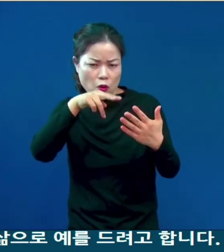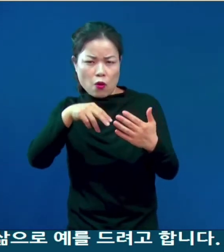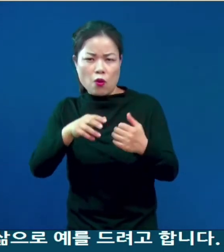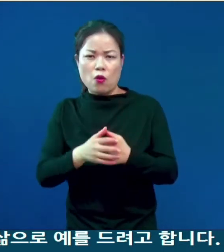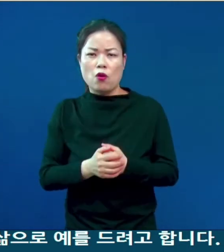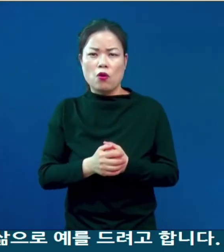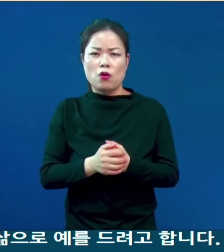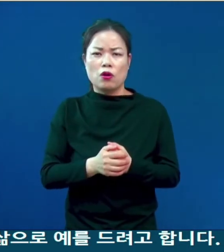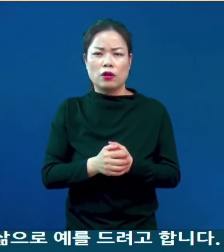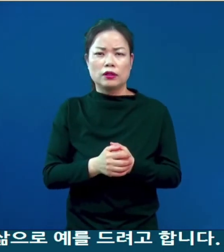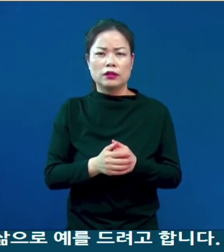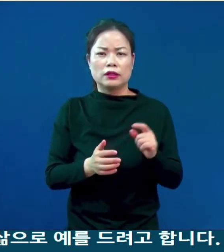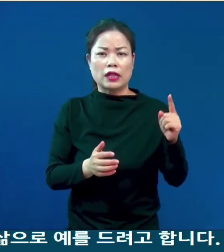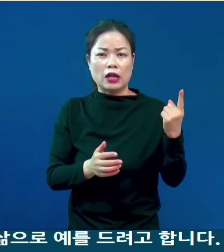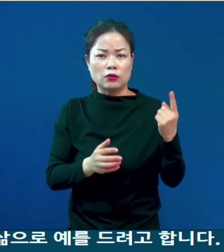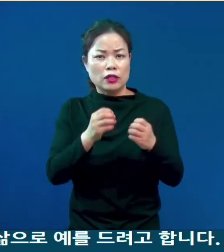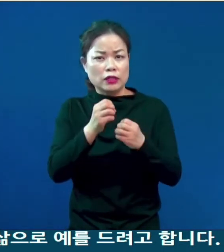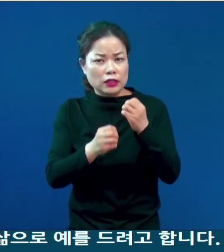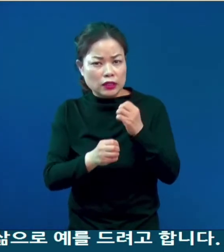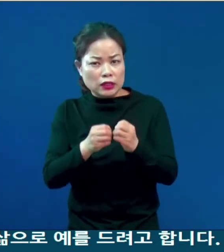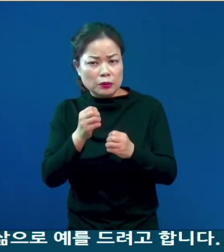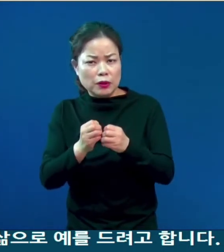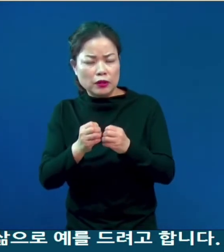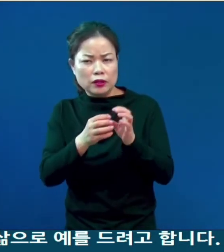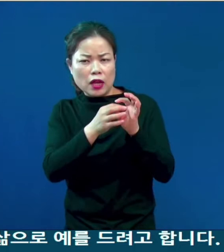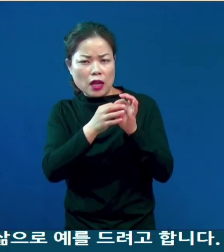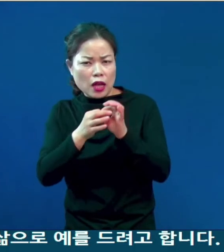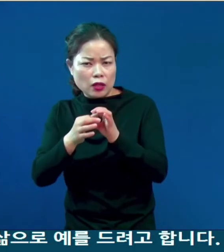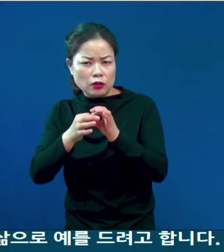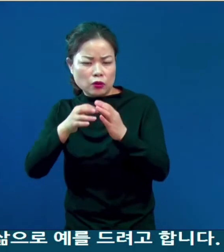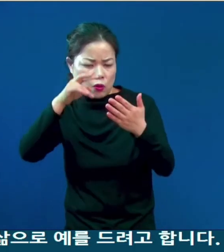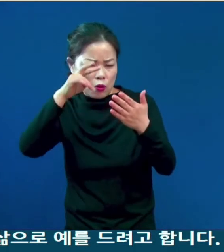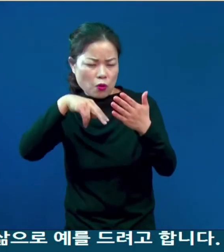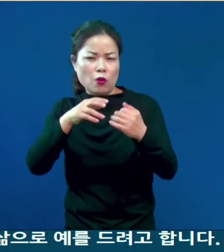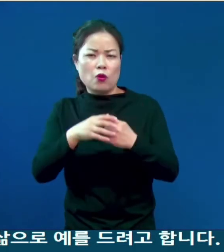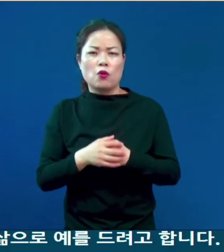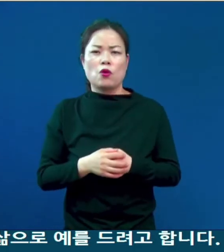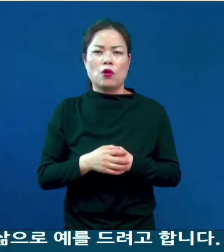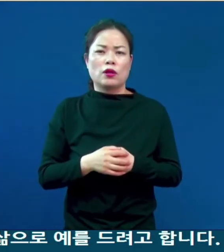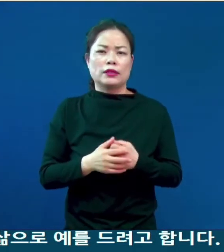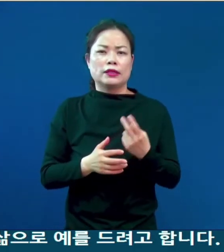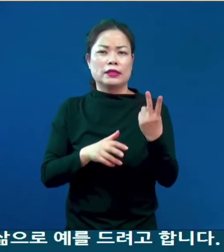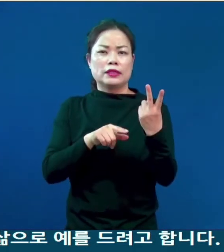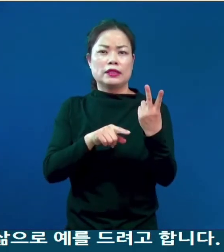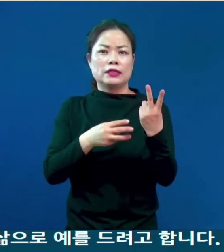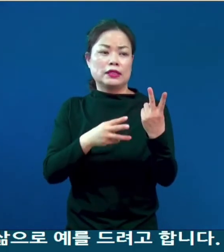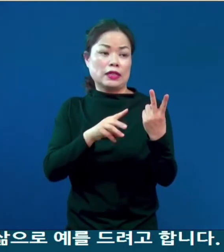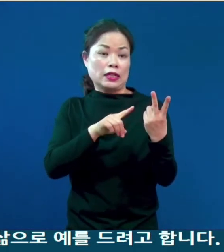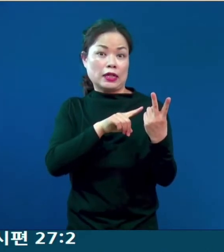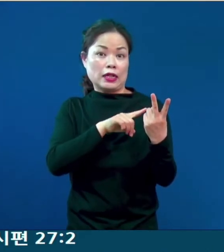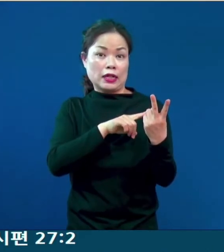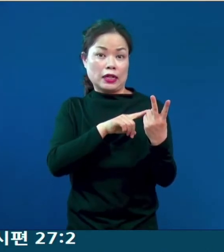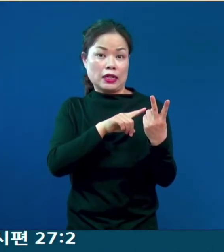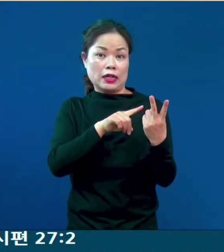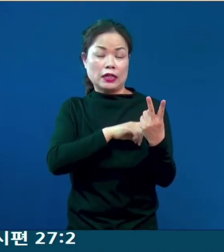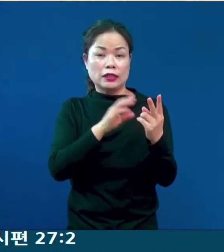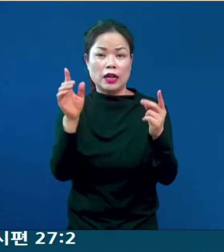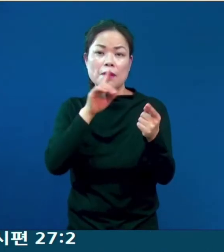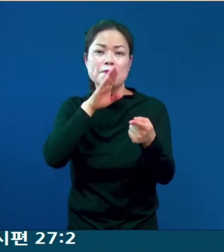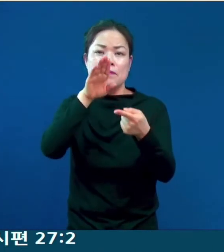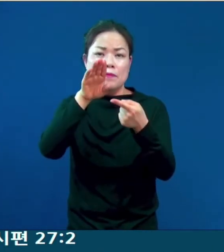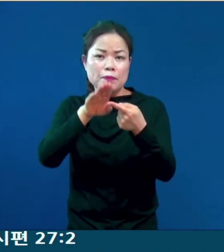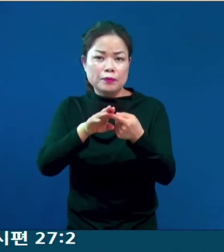표제어가 붙은 다윗의 시를 시편에서 쭉 찾아보면서 이 2절 말씀에 가장 부합하는 말씀이